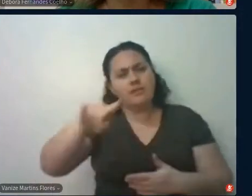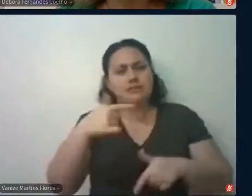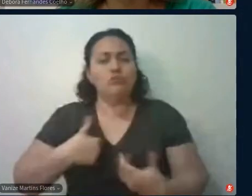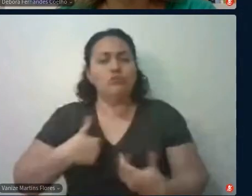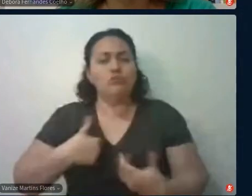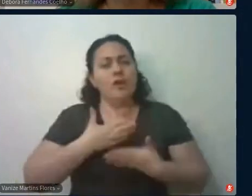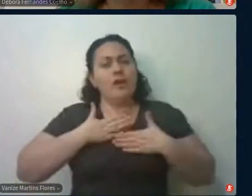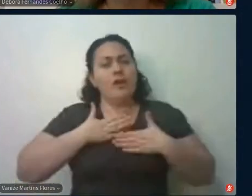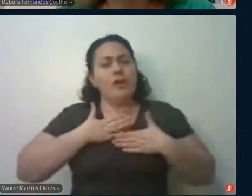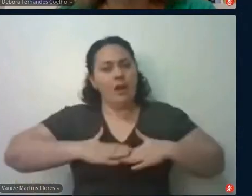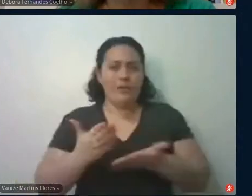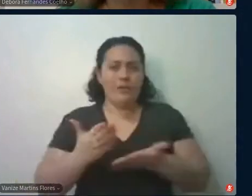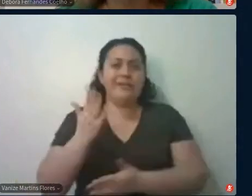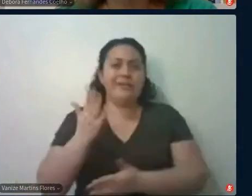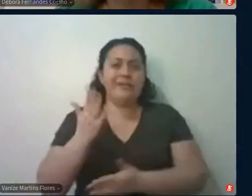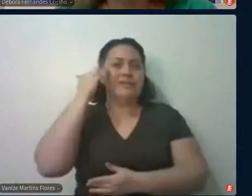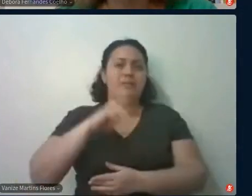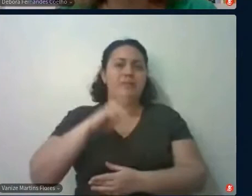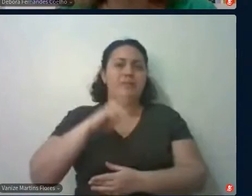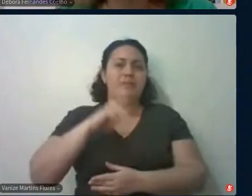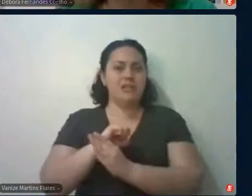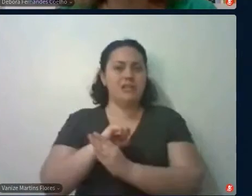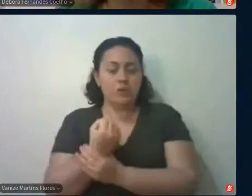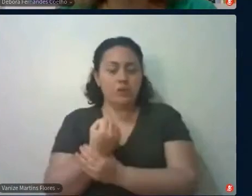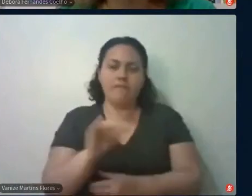em boas mãos, e vamos voltar em